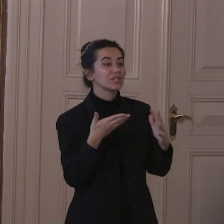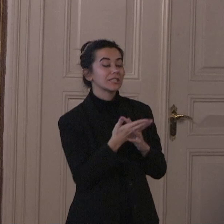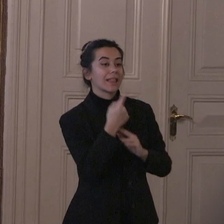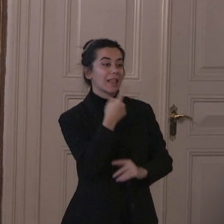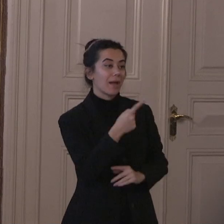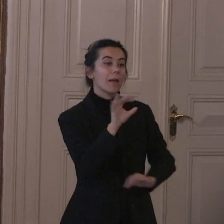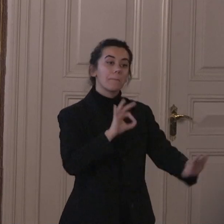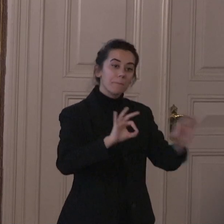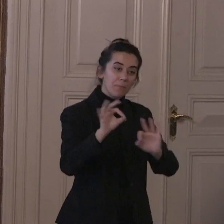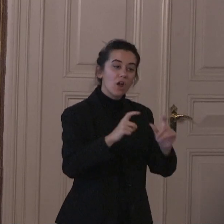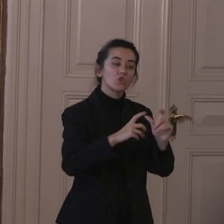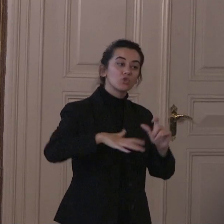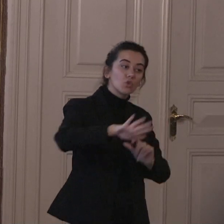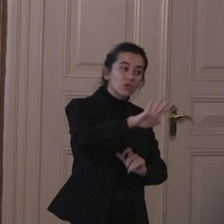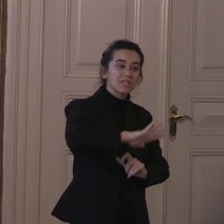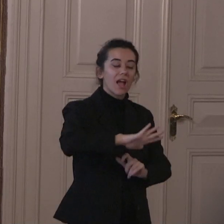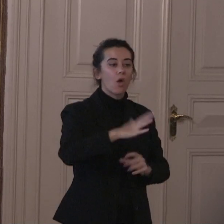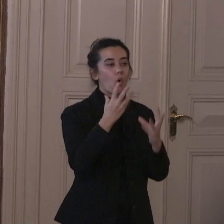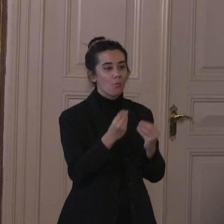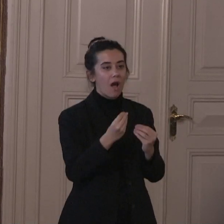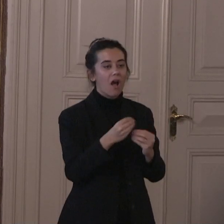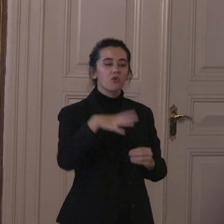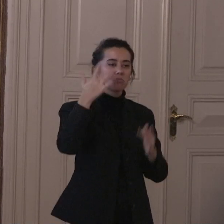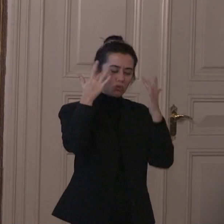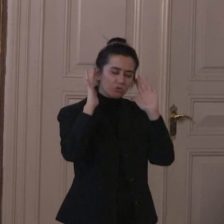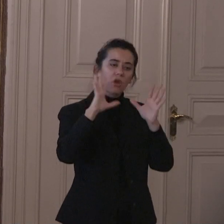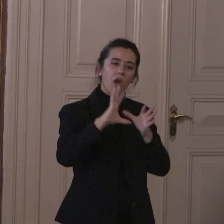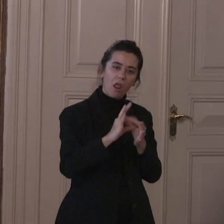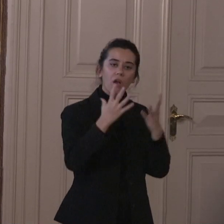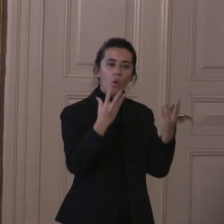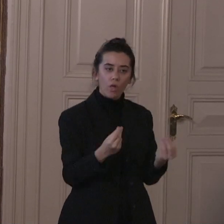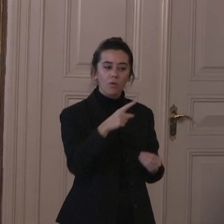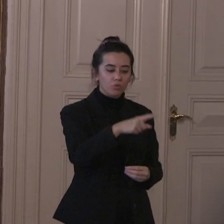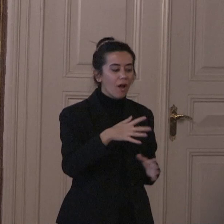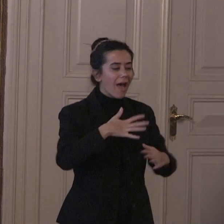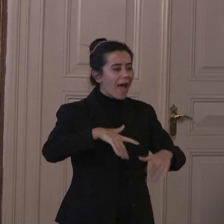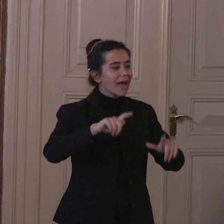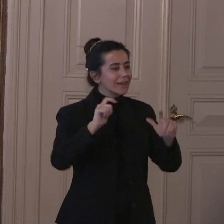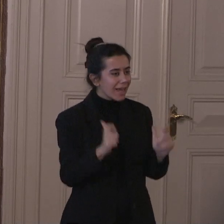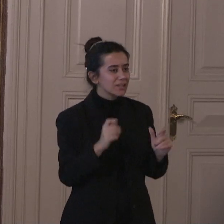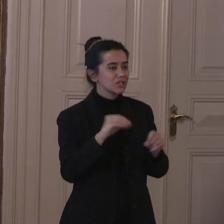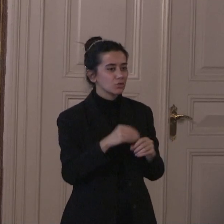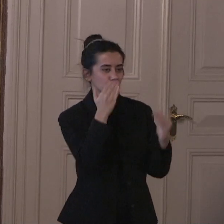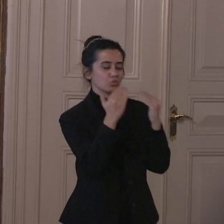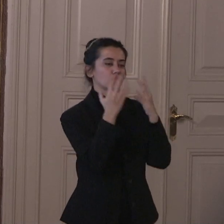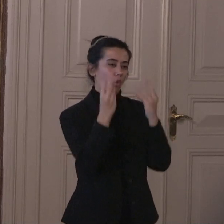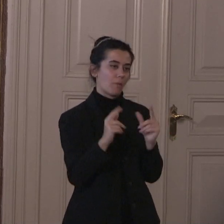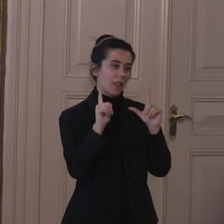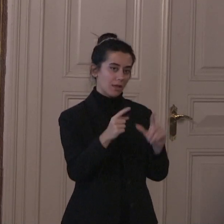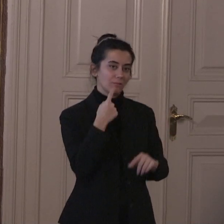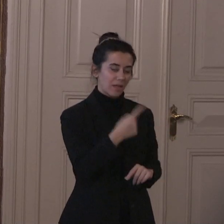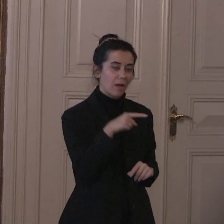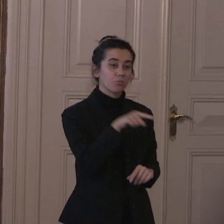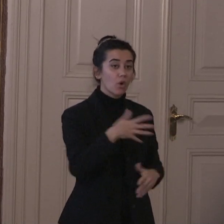sosyokültürel alanlarda herkesin erişilebileceği ortam ve koşulların oluşturulmasıdır. EYÜGA, engelli öğrenci